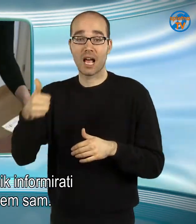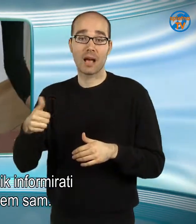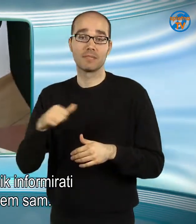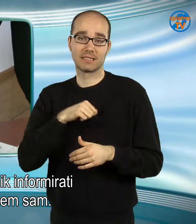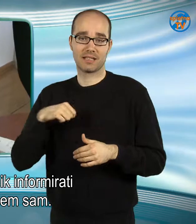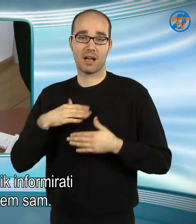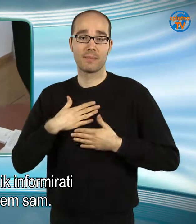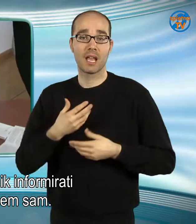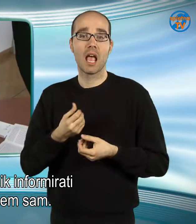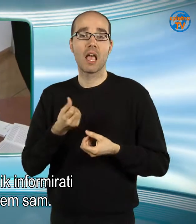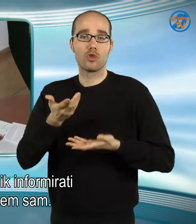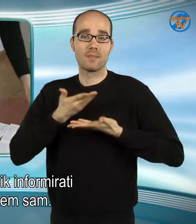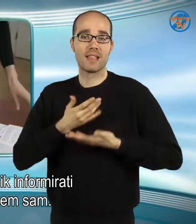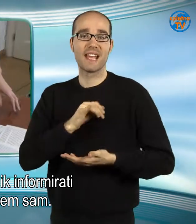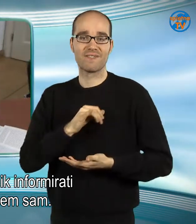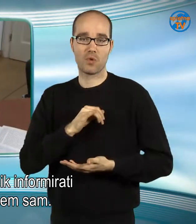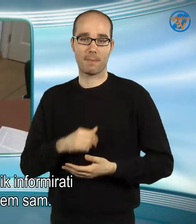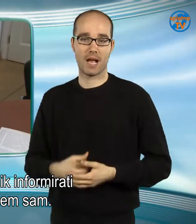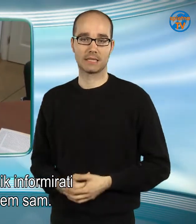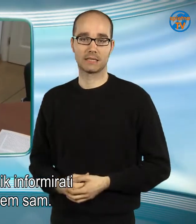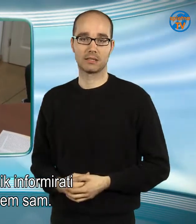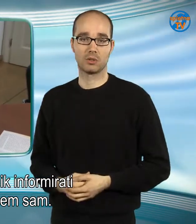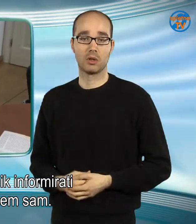posameznik informirati predvsem sam.